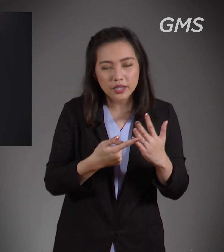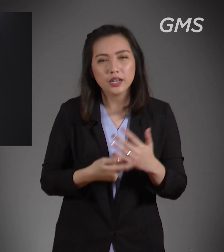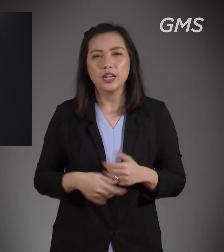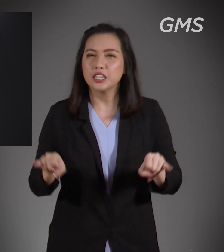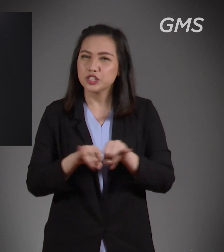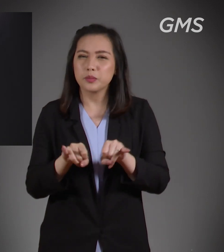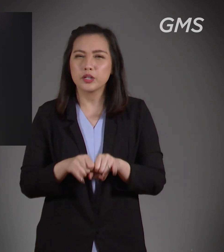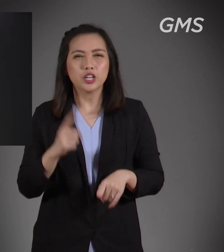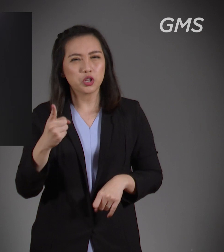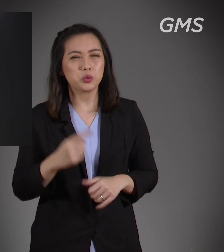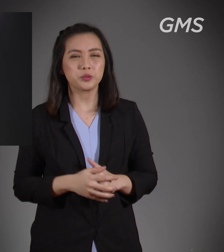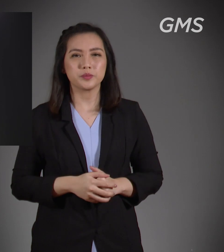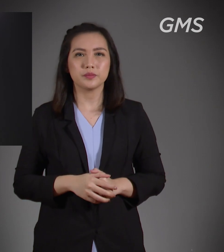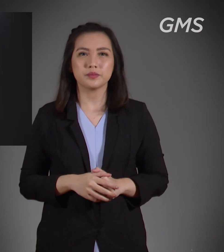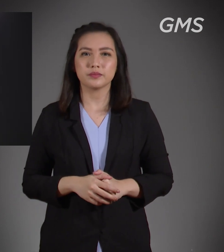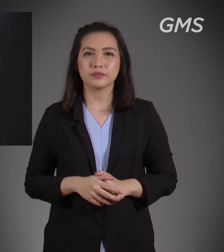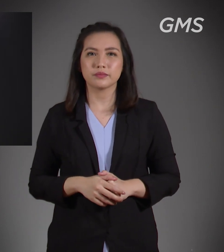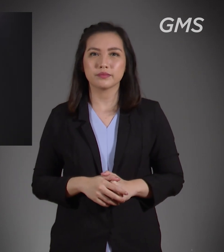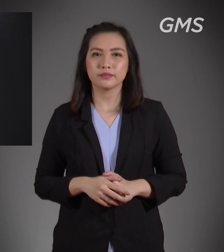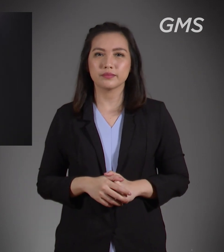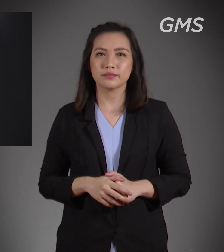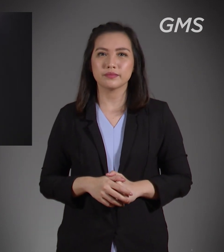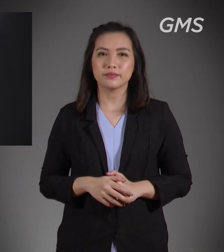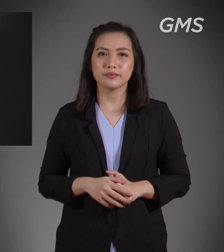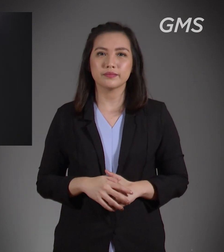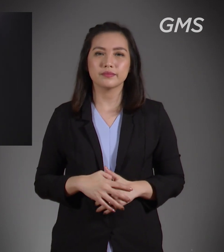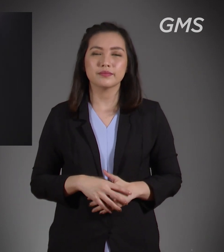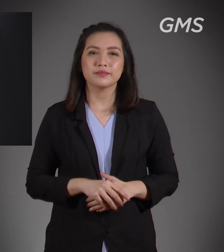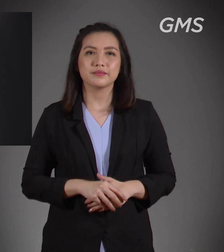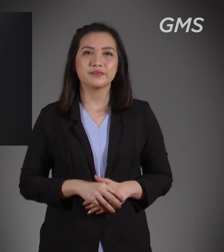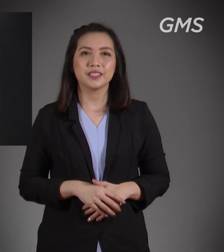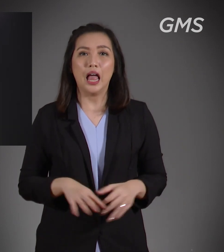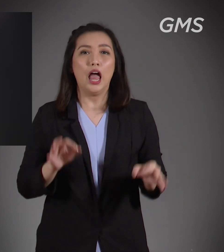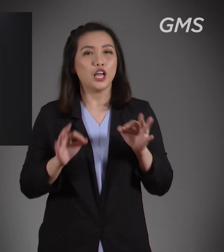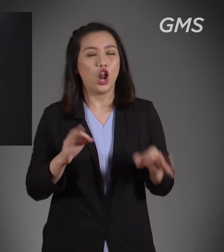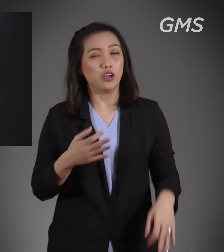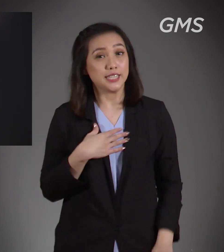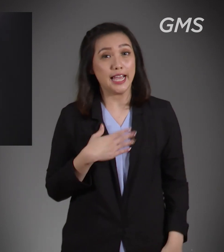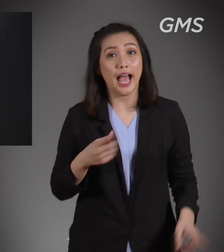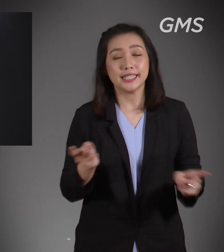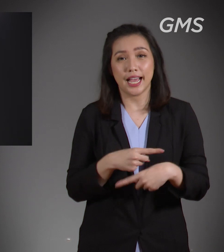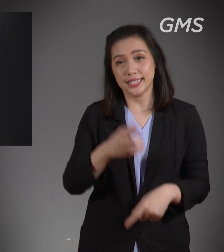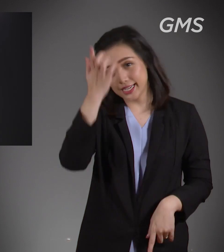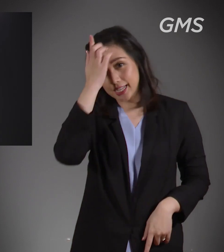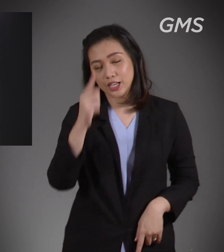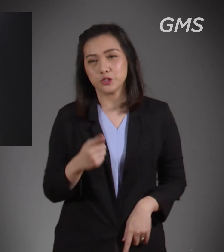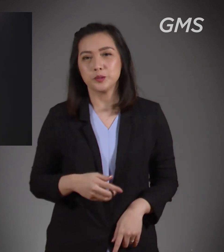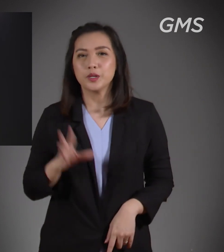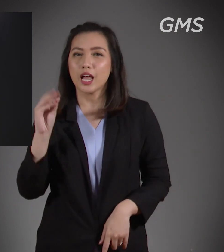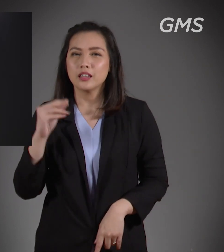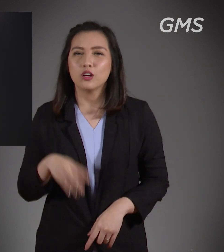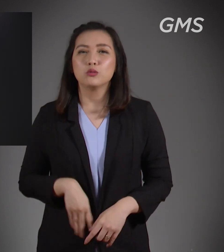mereka akan menjadi hamba-hambanya. Tuhan sudah peringatkan. Kalau saya jadi dia mungkin saya akan langsung berkata, Tuhan please even that. Bahkan yang itu Tuhan aku